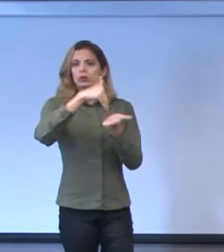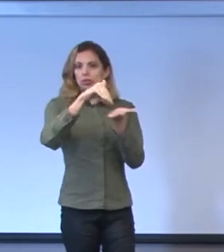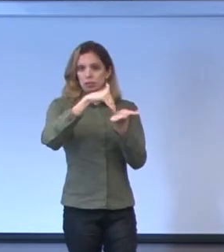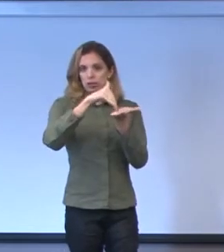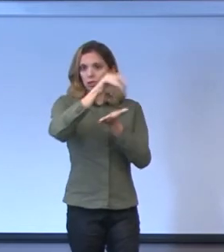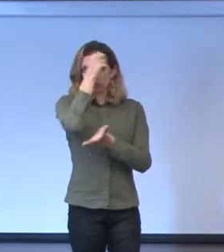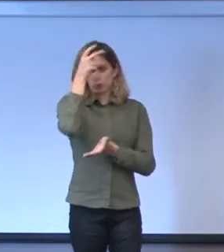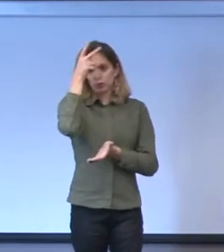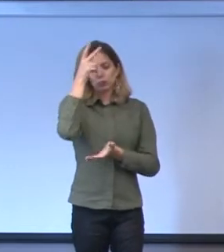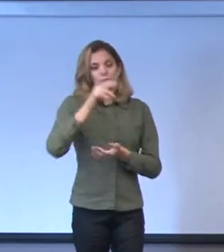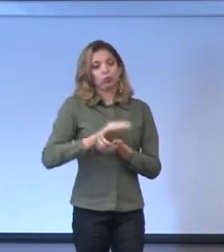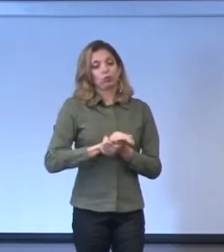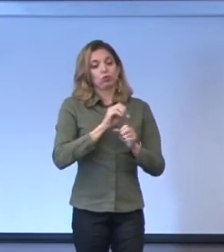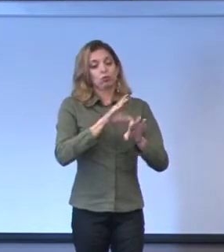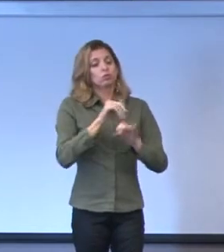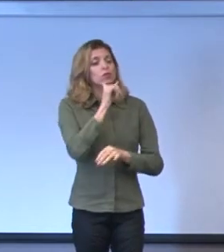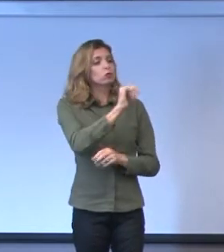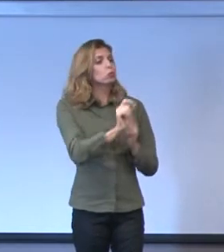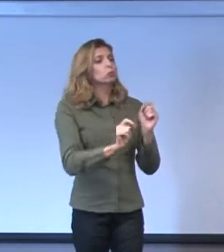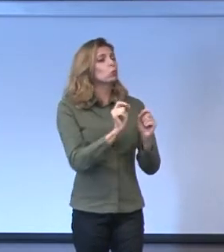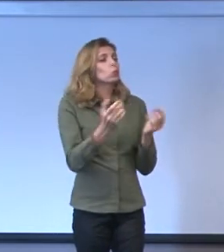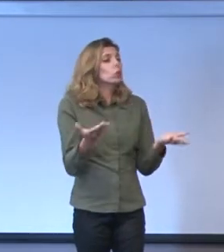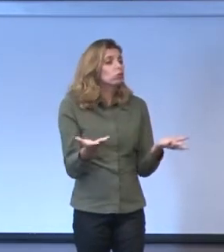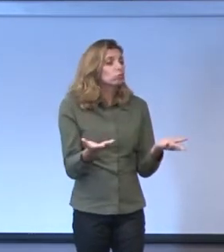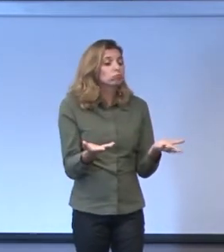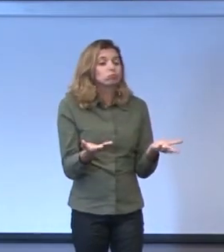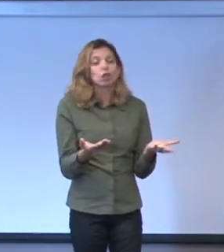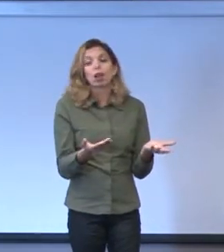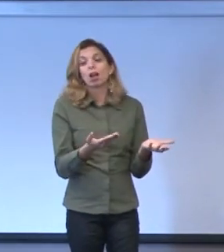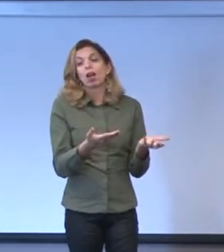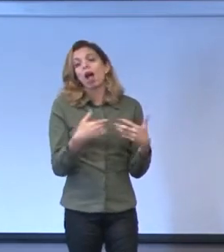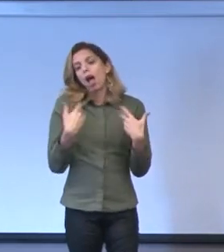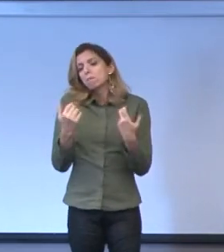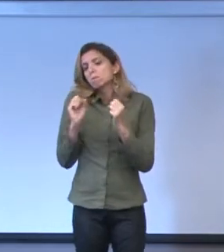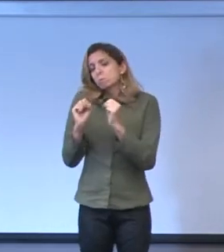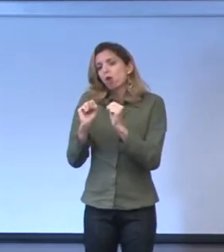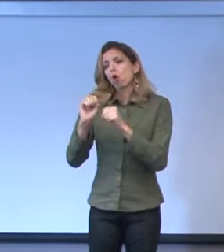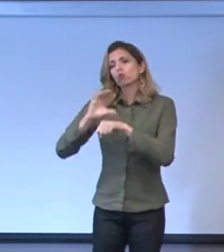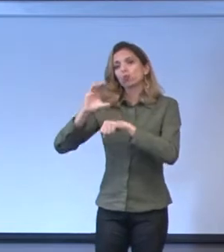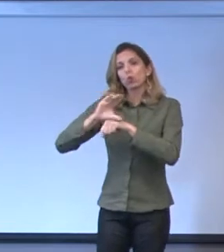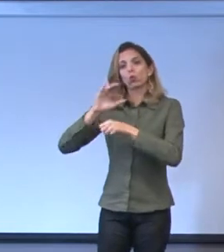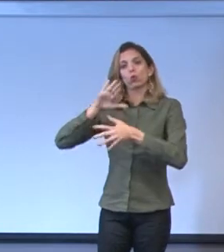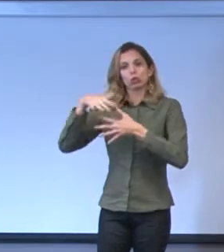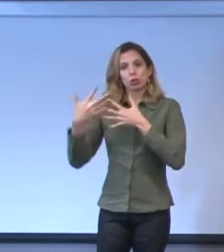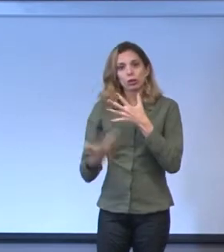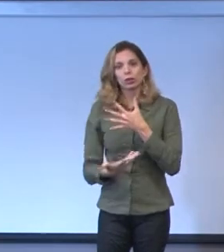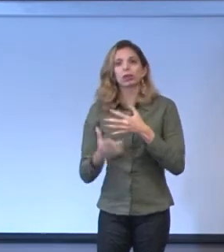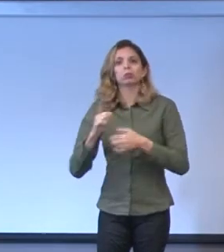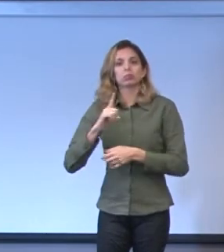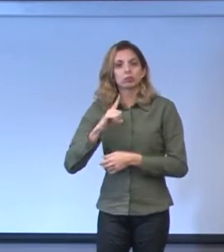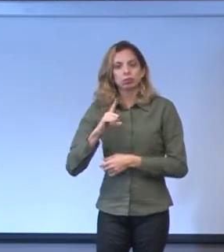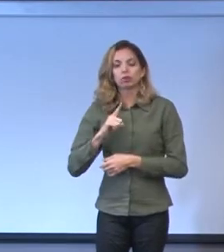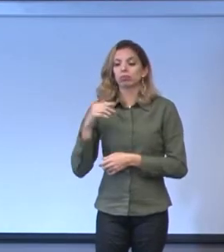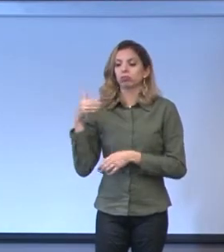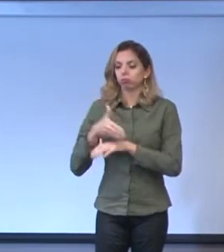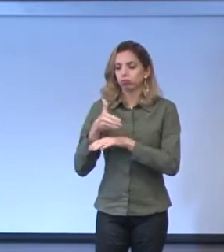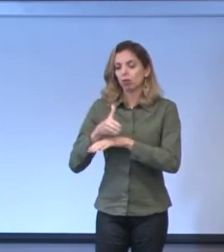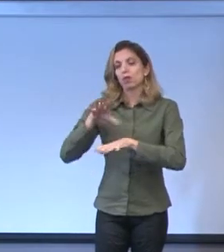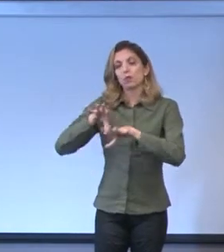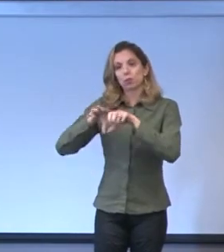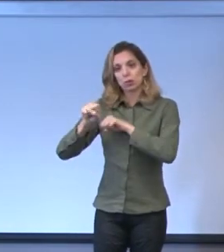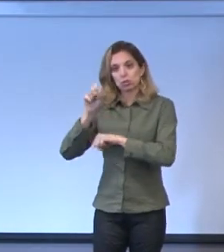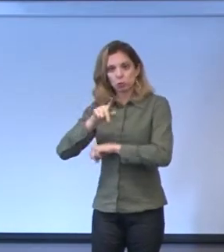de Educação e dissemos o que fazer. Então, nós podemos colocar lá o curso de Libras, ficamos tendo